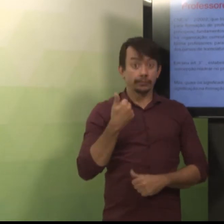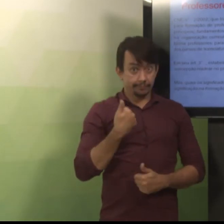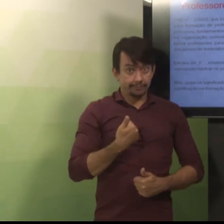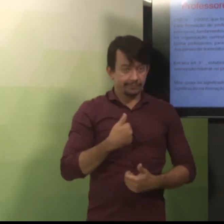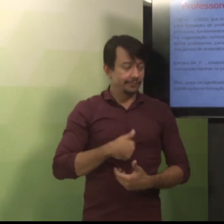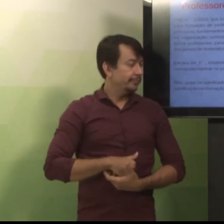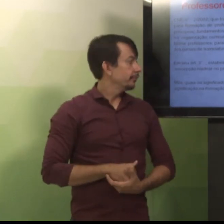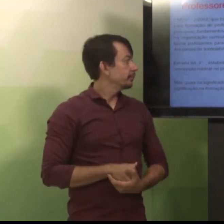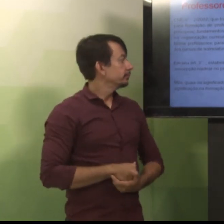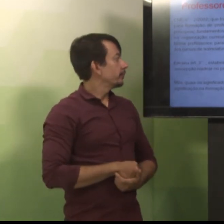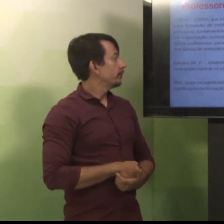L1.